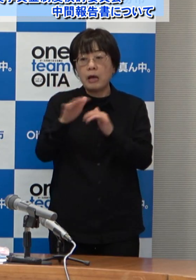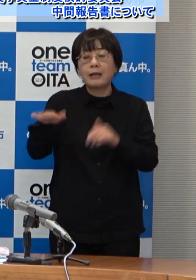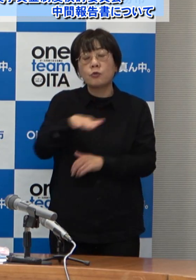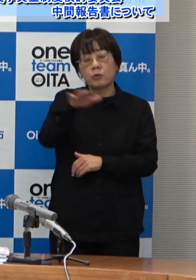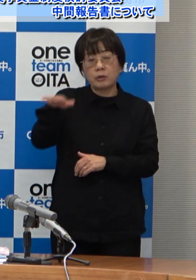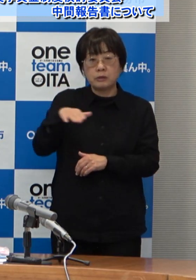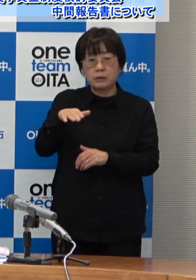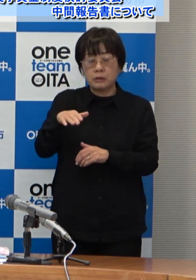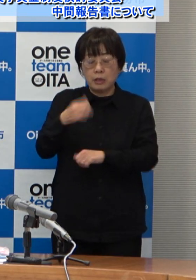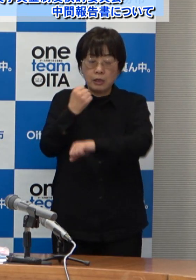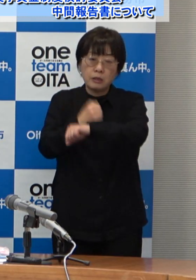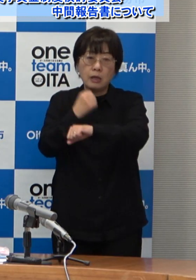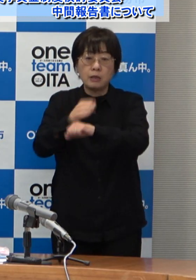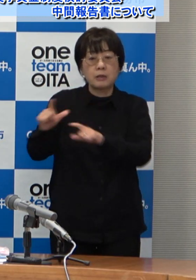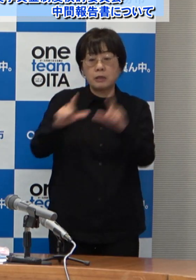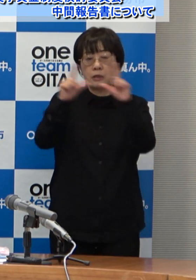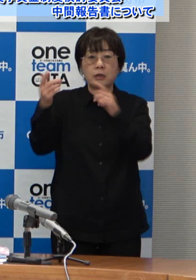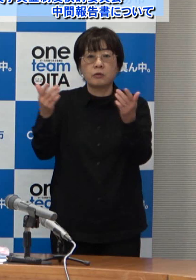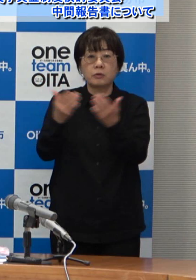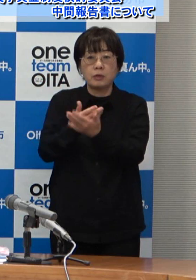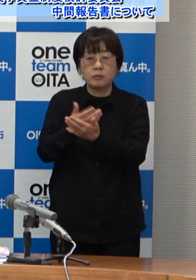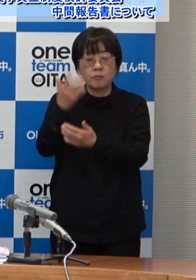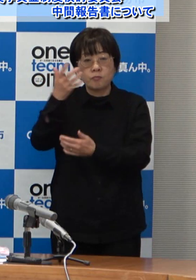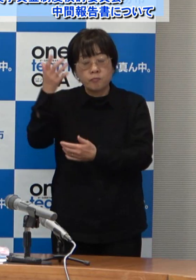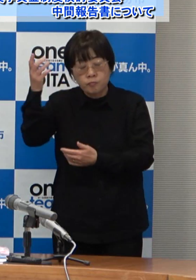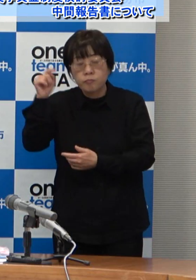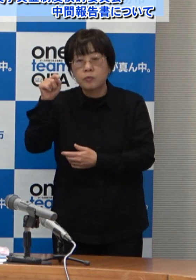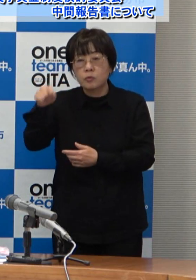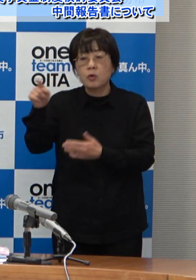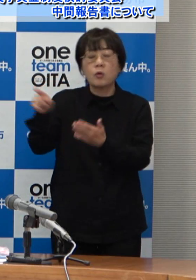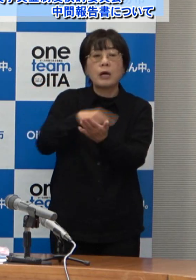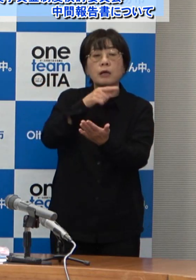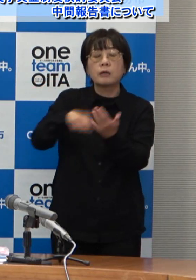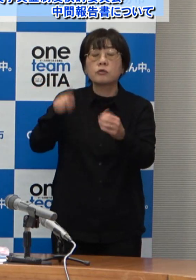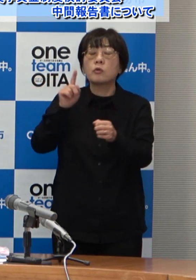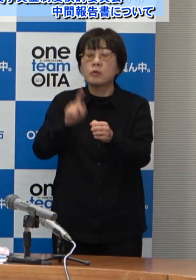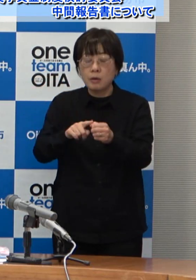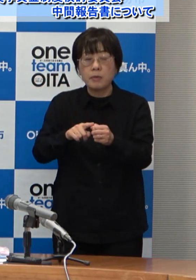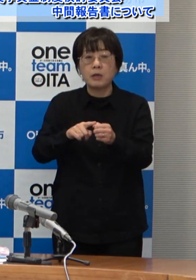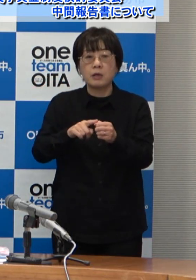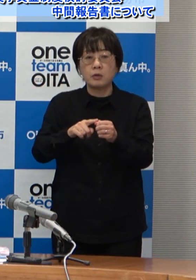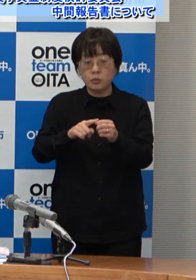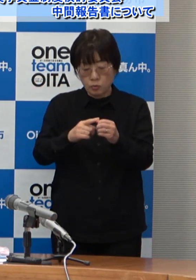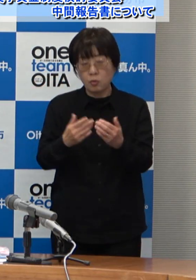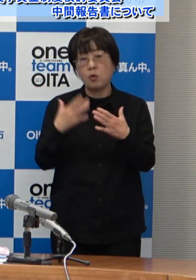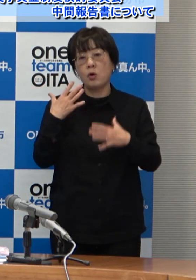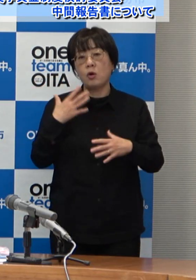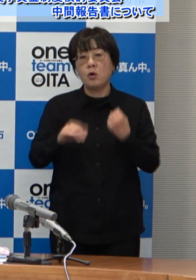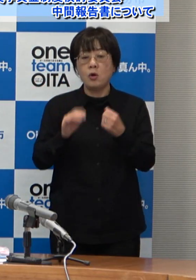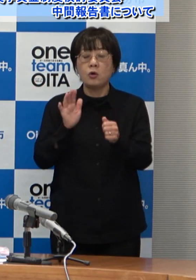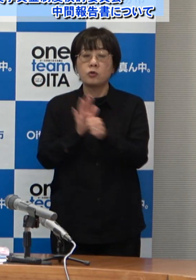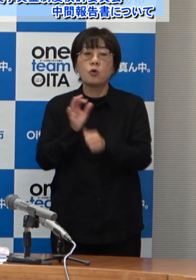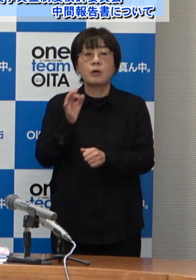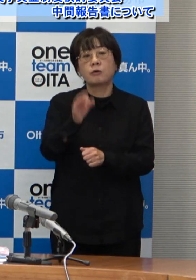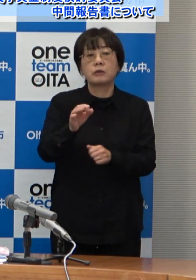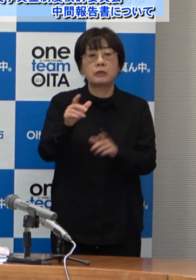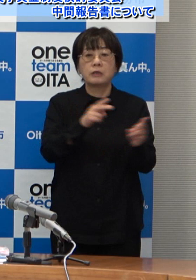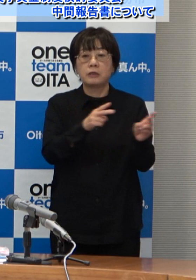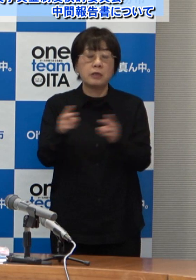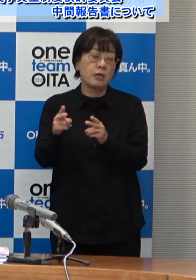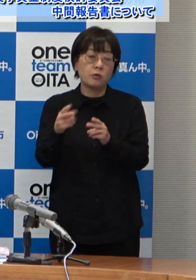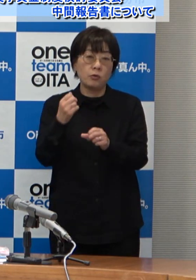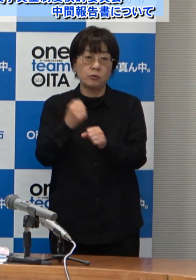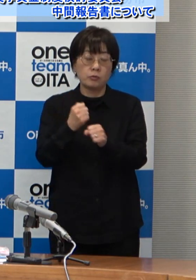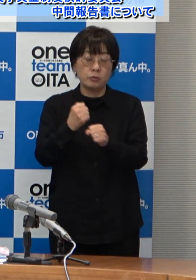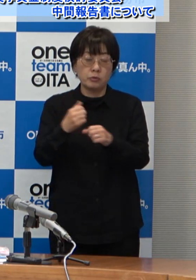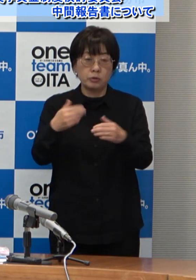いないかということでそういうことが解決できるような奨学金制度を作れないかということで8月に検討委員会を立ち上げ